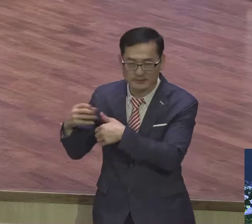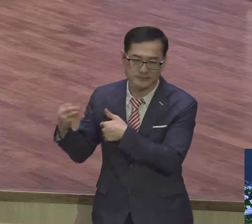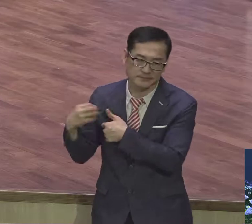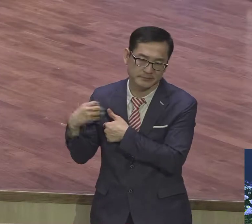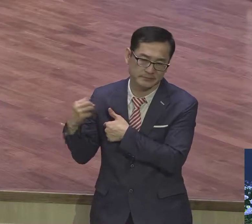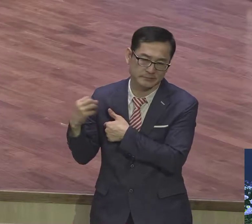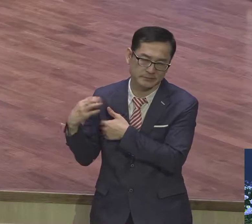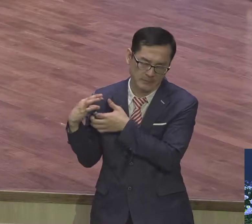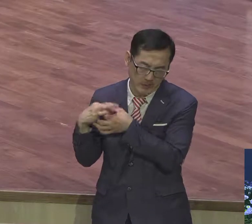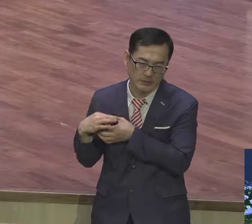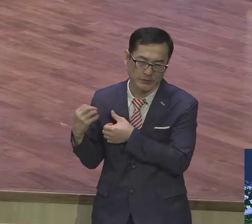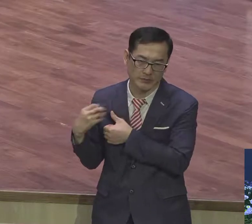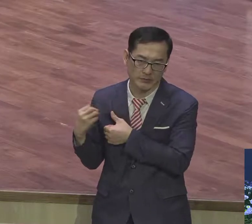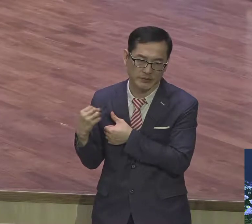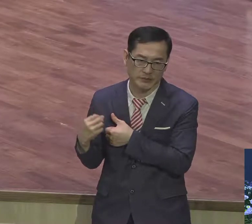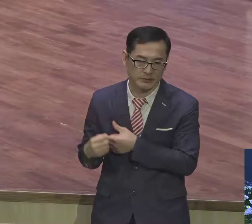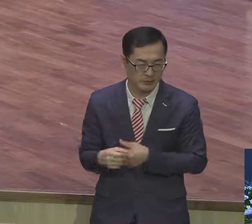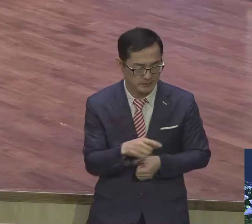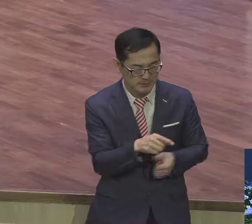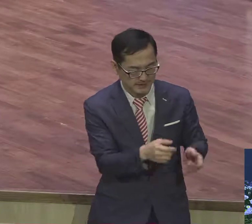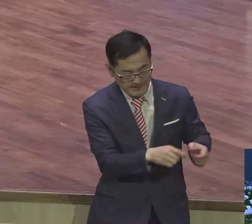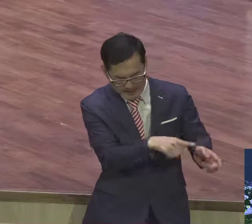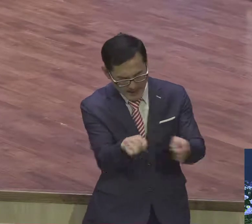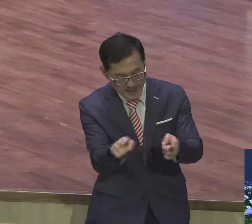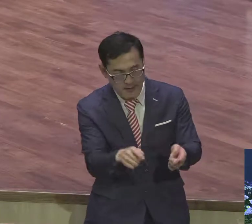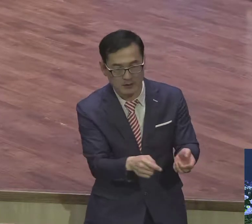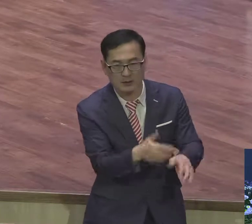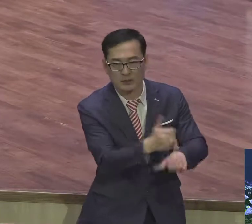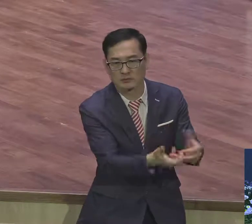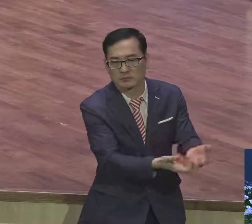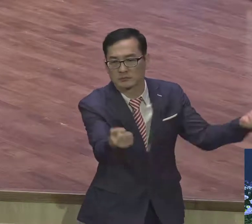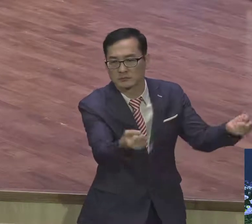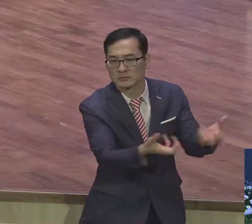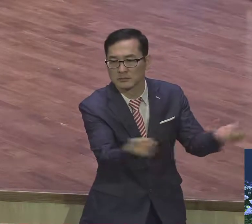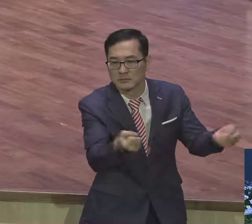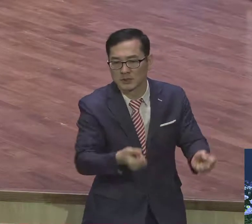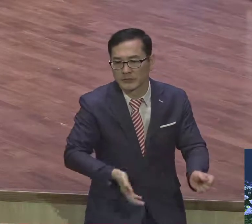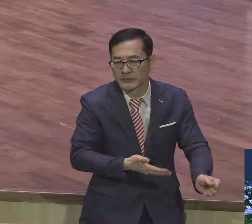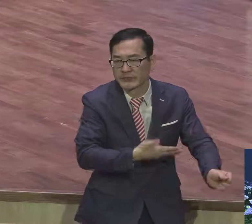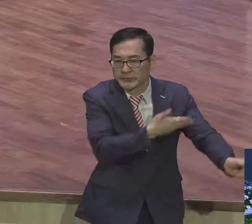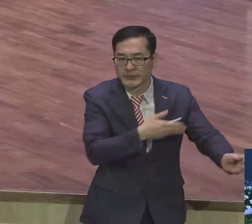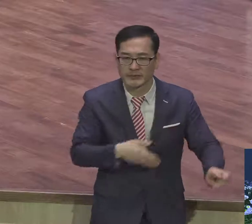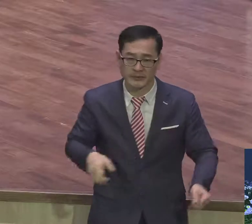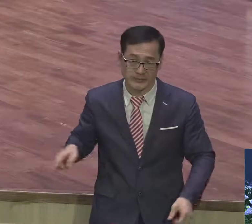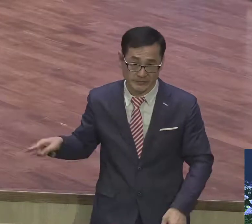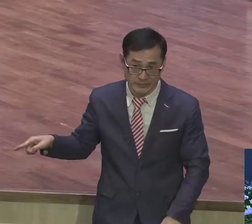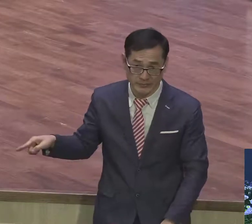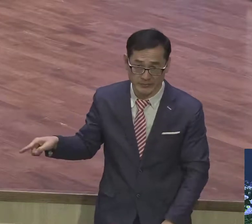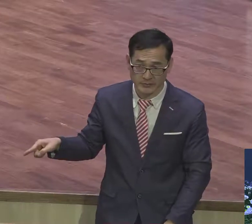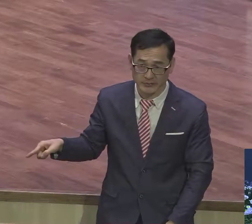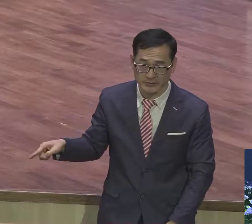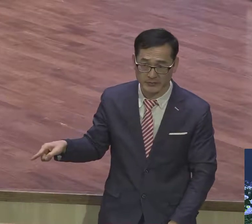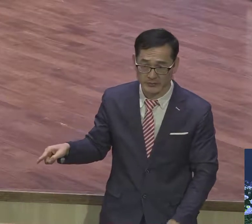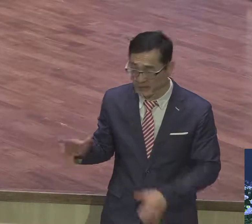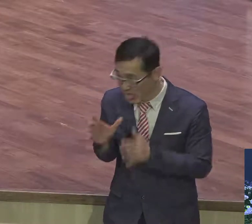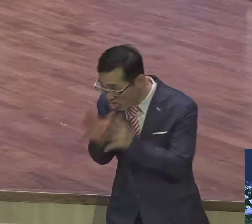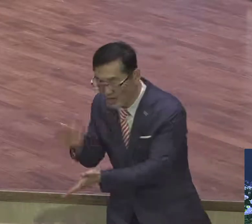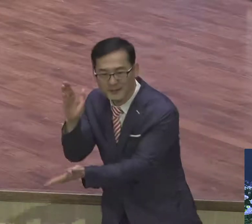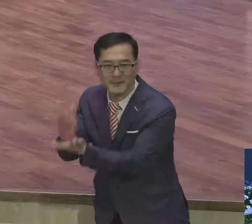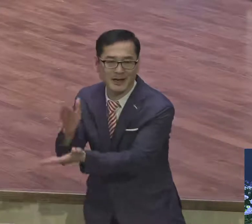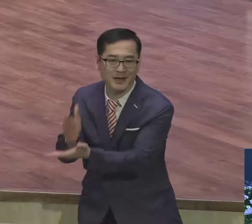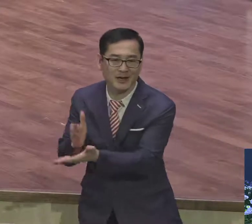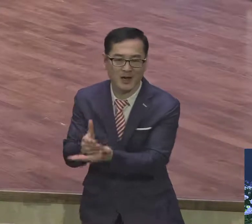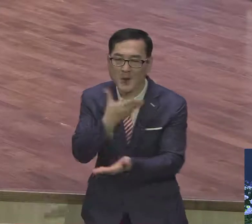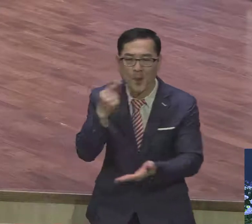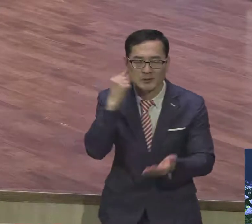이간질합니다 절대 속지 마세요 복음 체질 복음 공동체 축복 누리나 예원계 전성들에게 제목 축복합니다